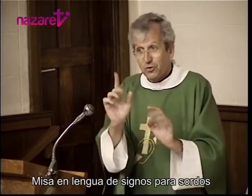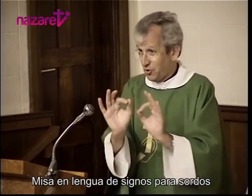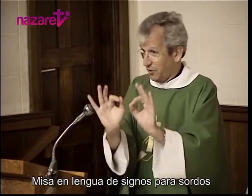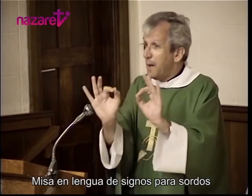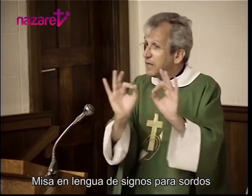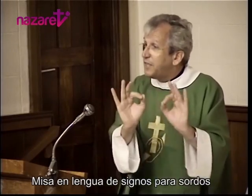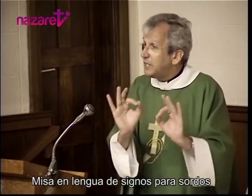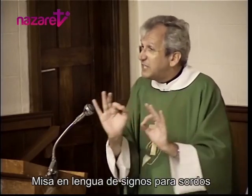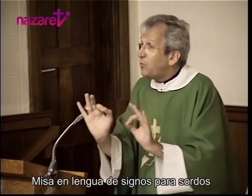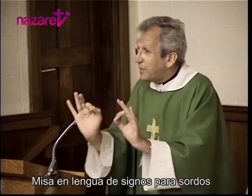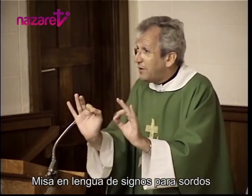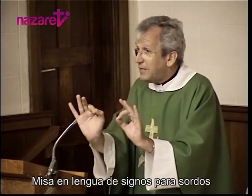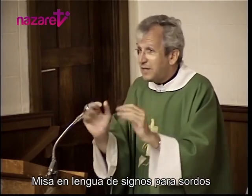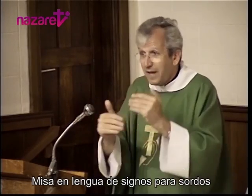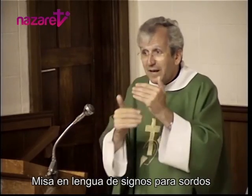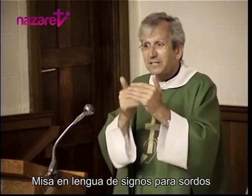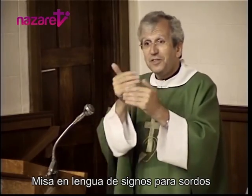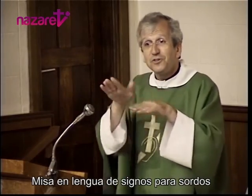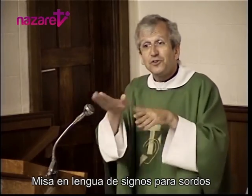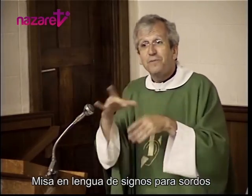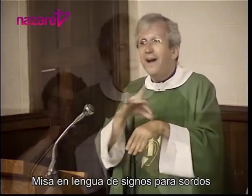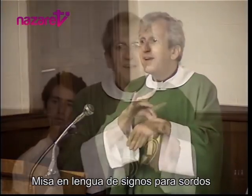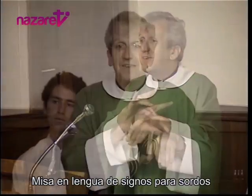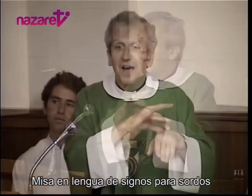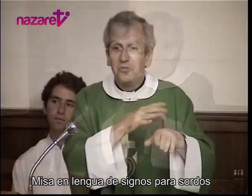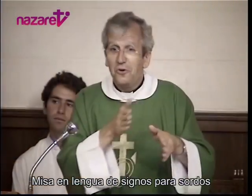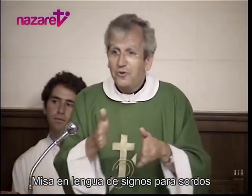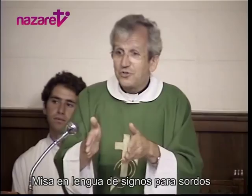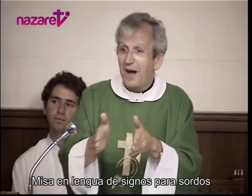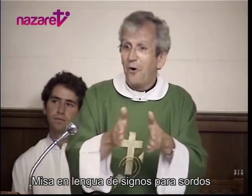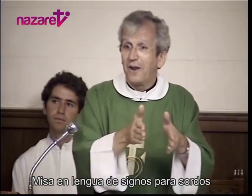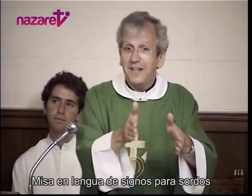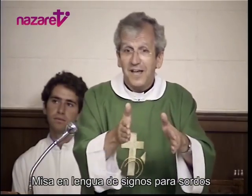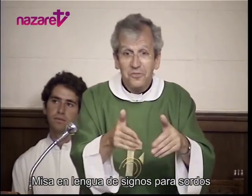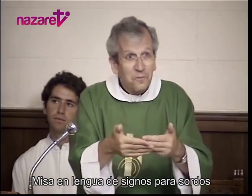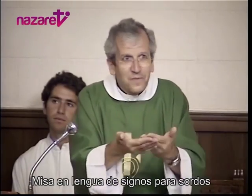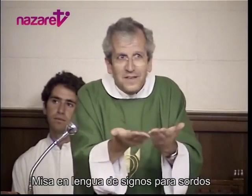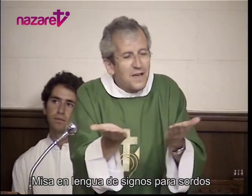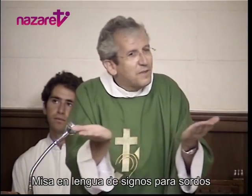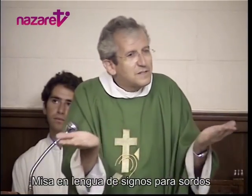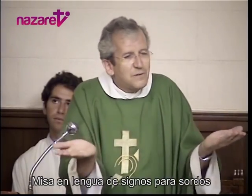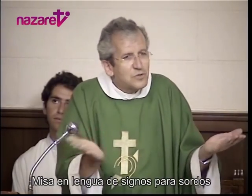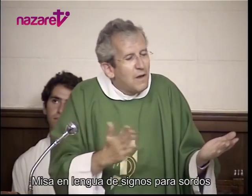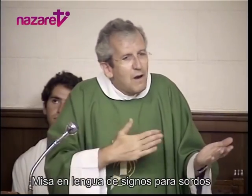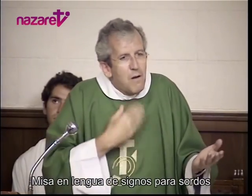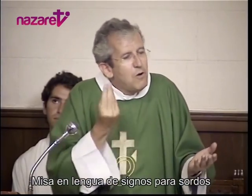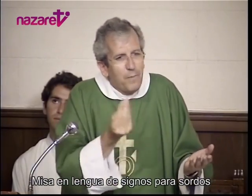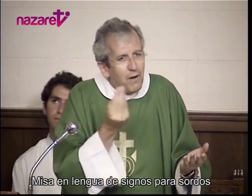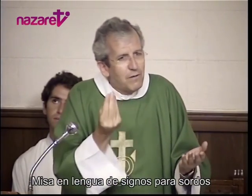Son situaciones en las que Dios nos va guiando, nos va organizando y a veces decimos, lo mejor